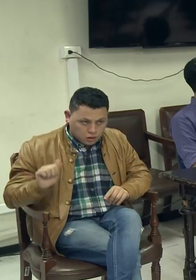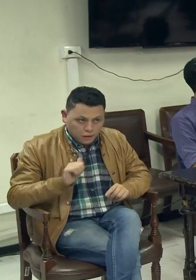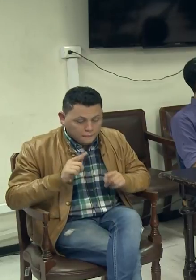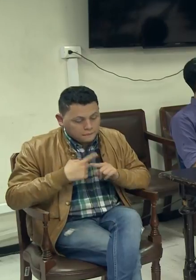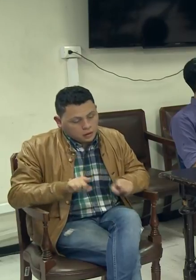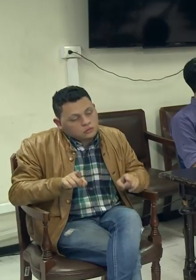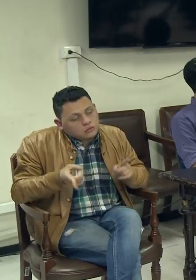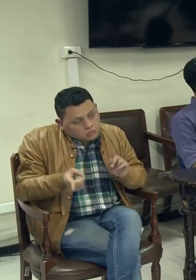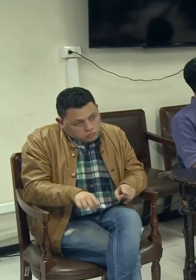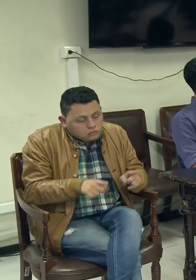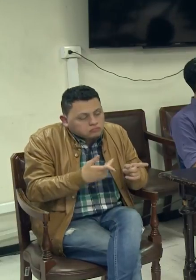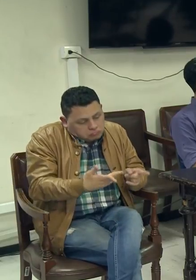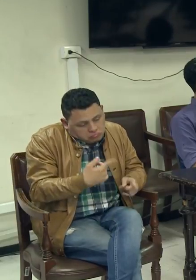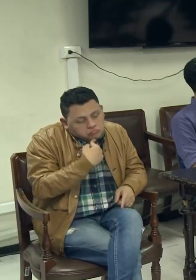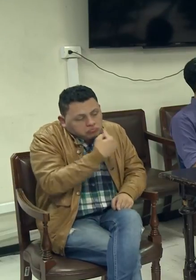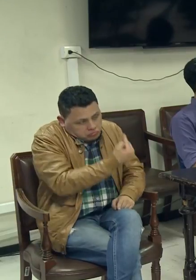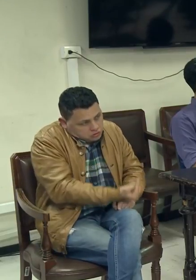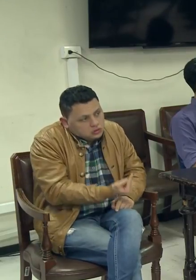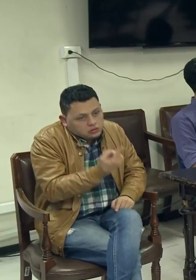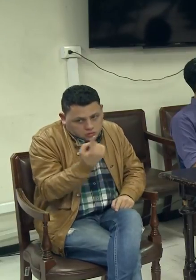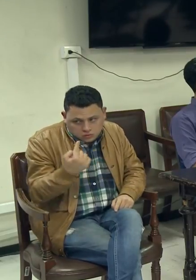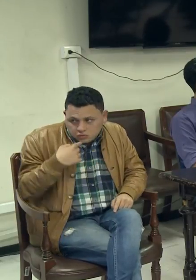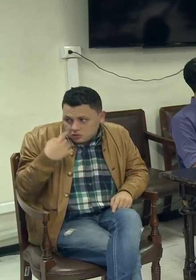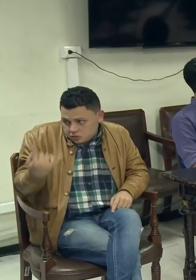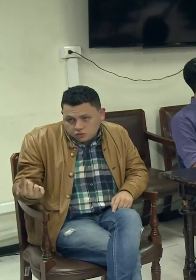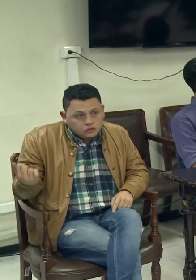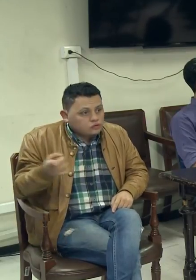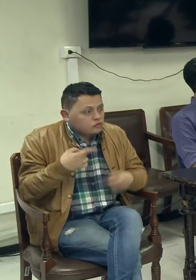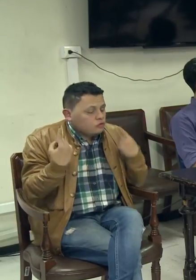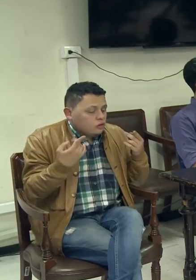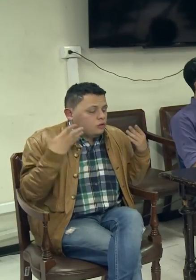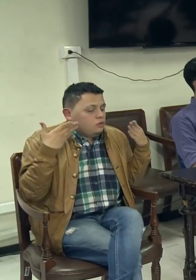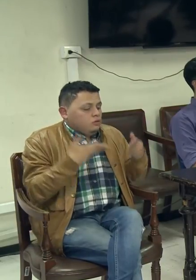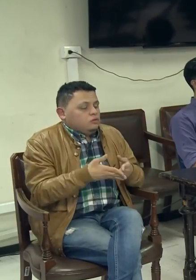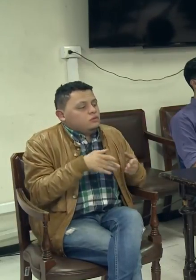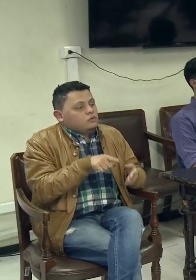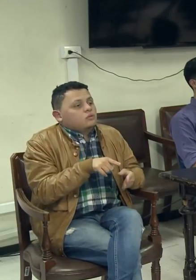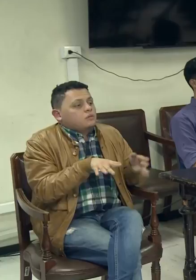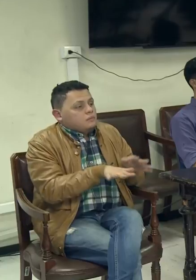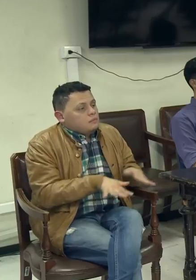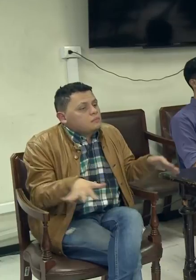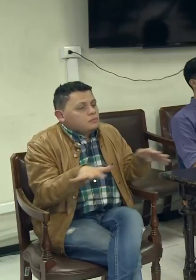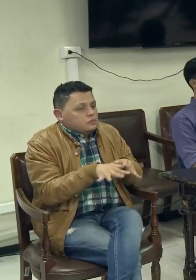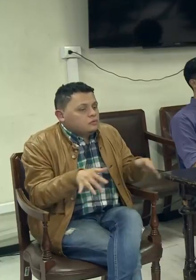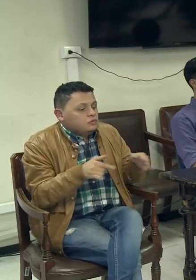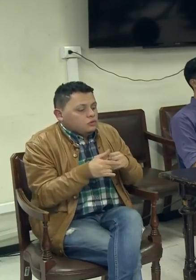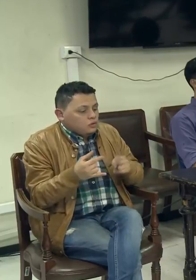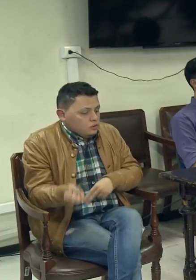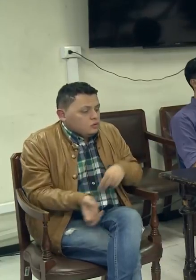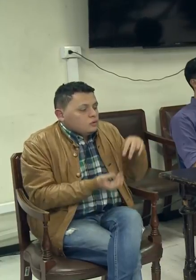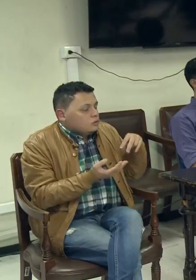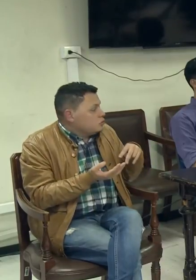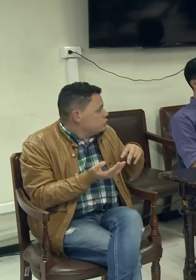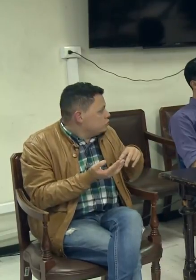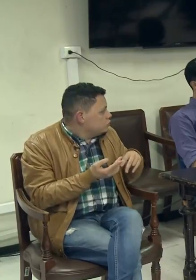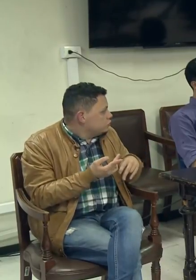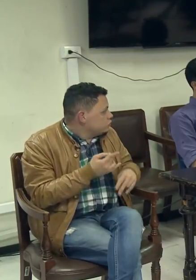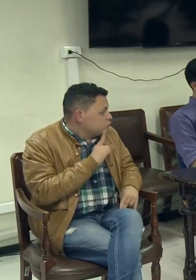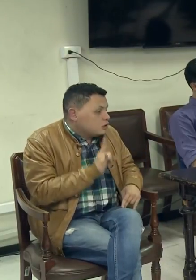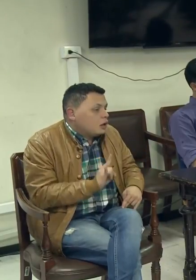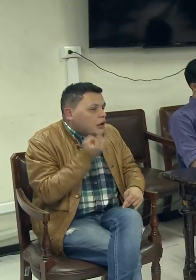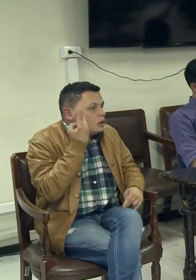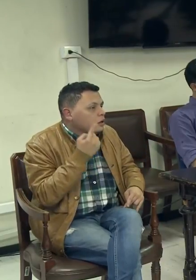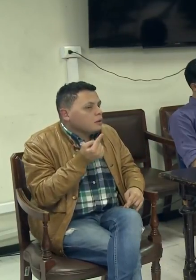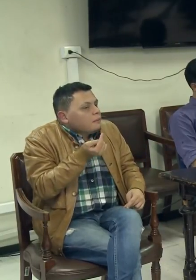cual efectivamente, como ella dice, no podemos solo quedarnos en los espacios donde la educación es de alguna